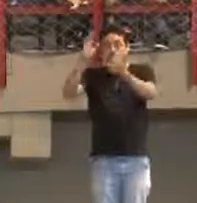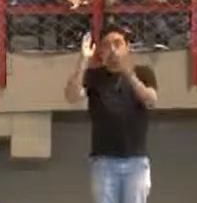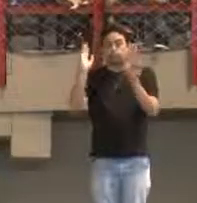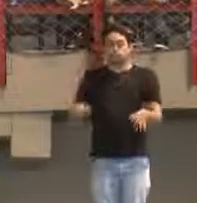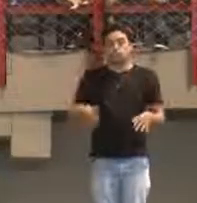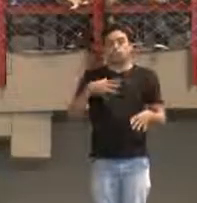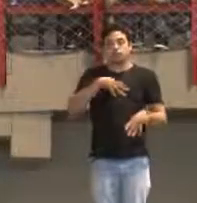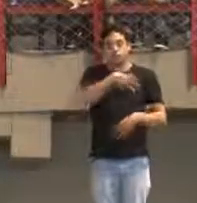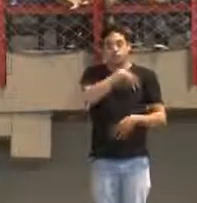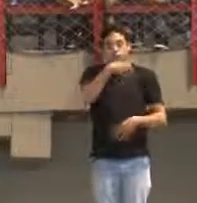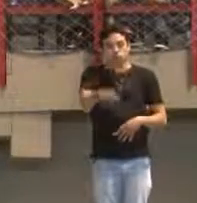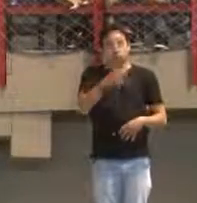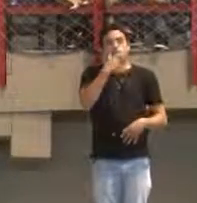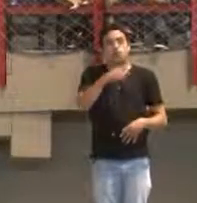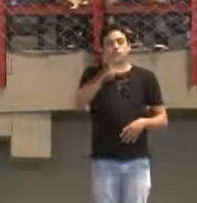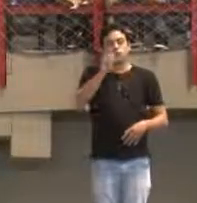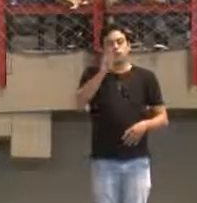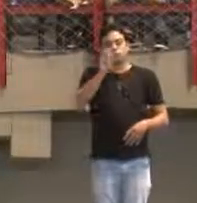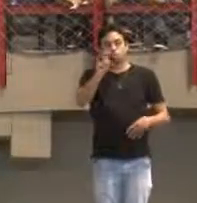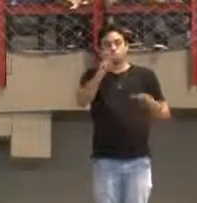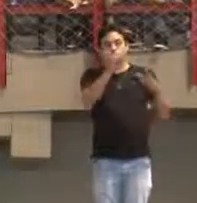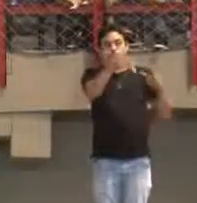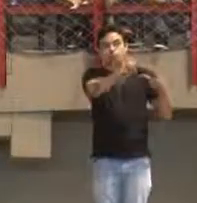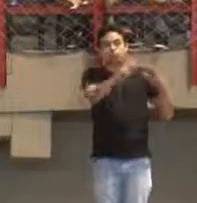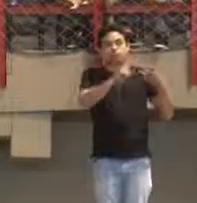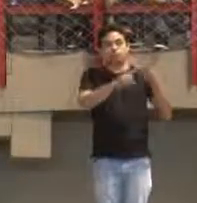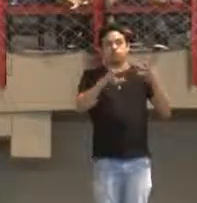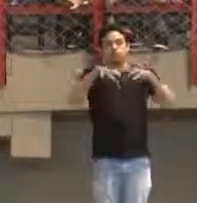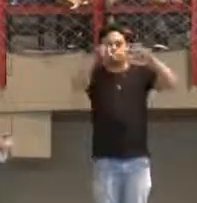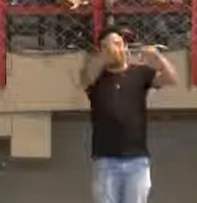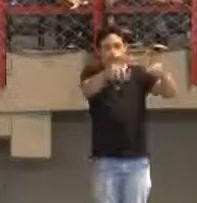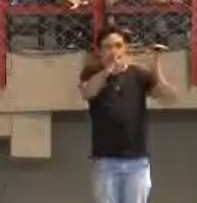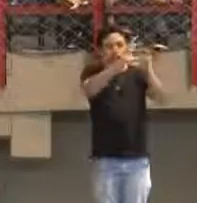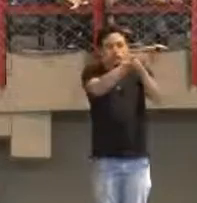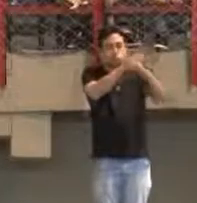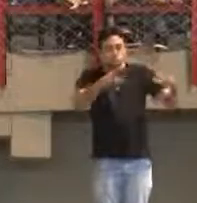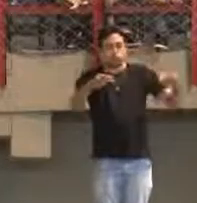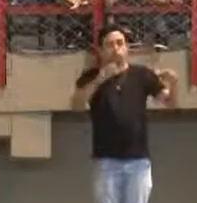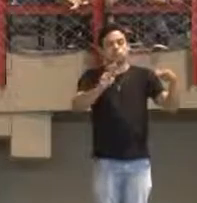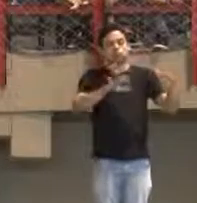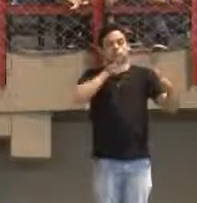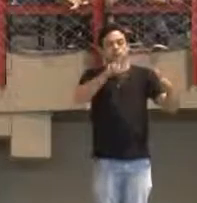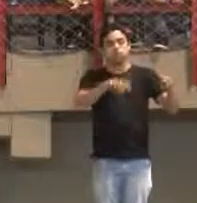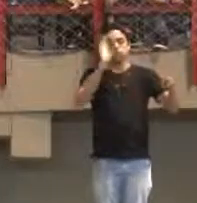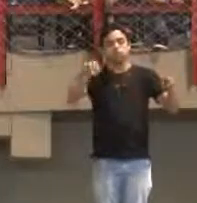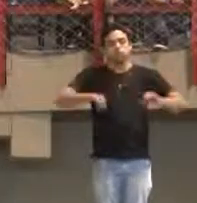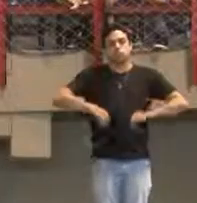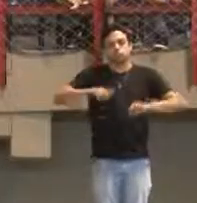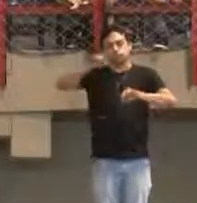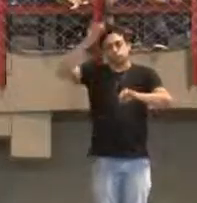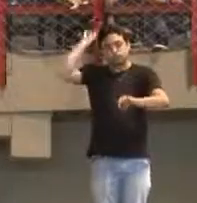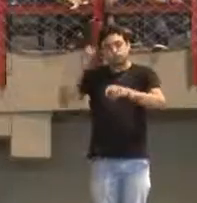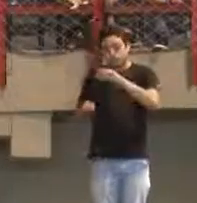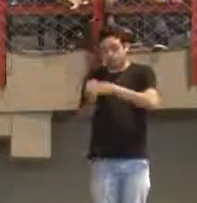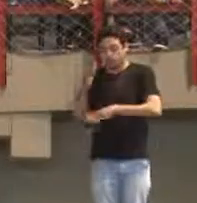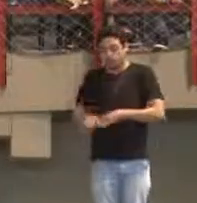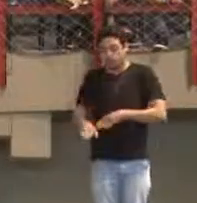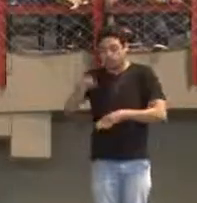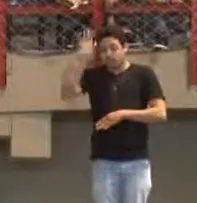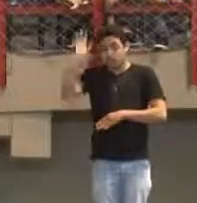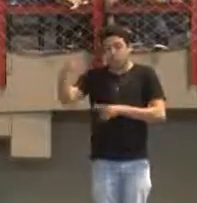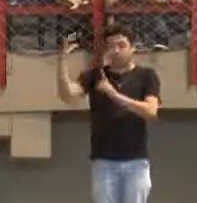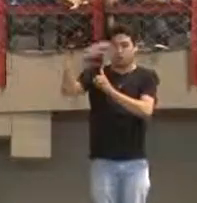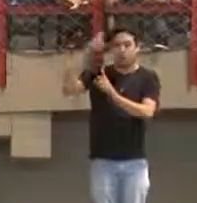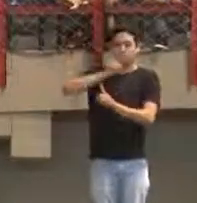filho do carbono e do harmoniaco monstro de Escuridão e ruthância sofro desde a epigênese da infância a